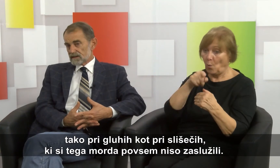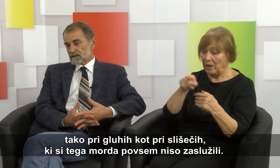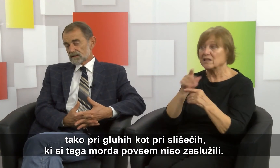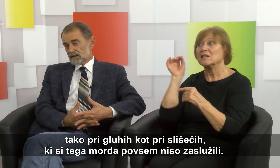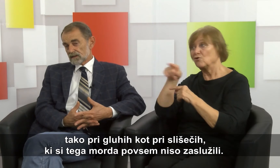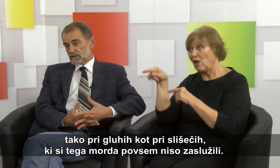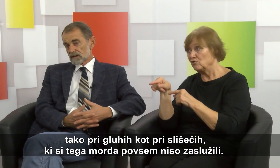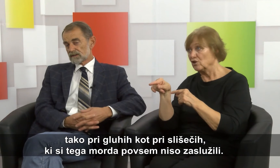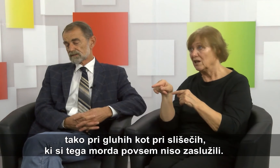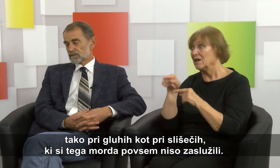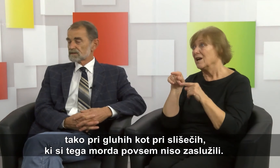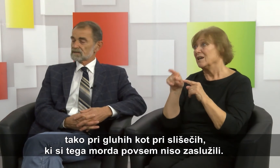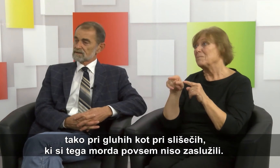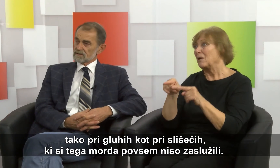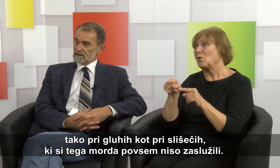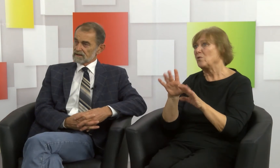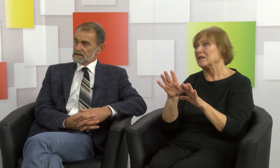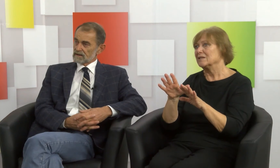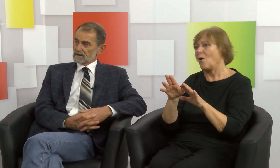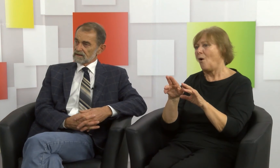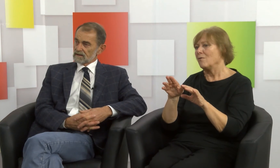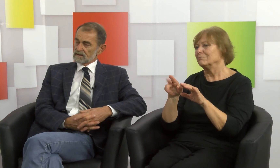si tega morda niso povsem zaslužili. Ne.